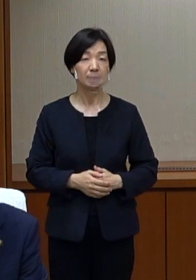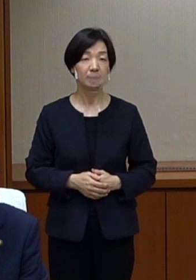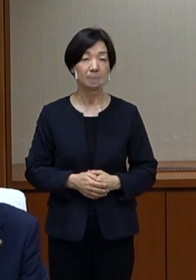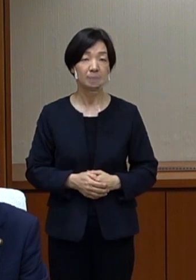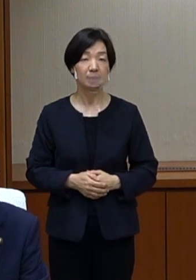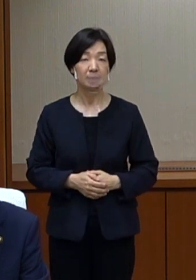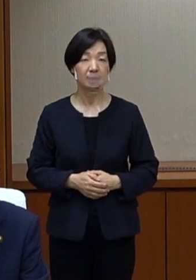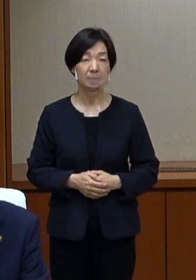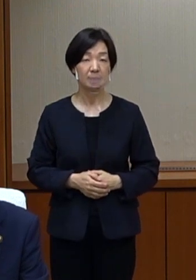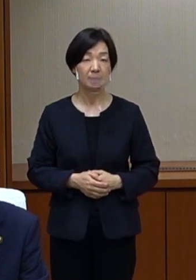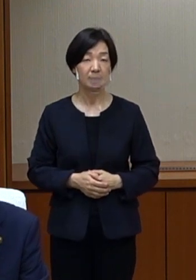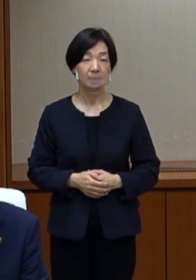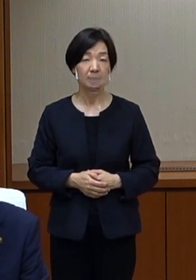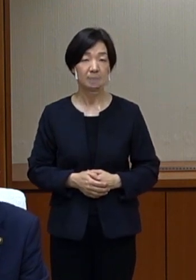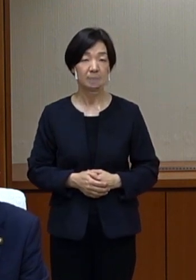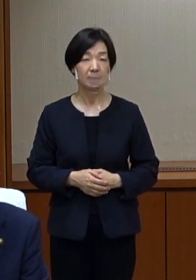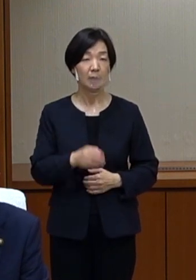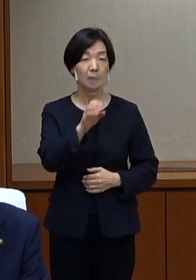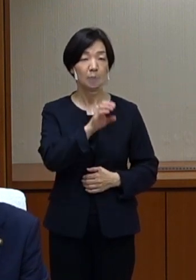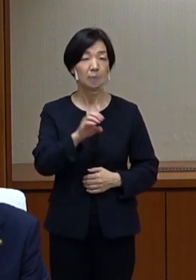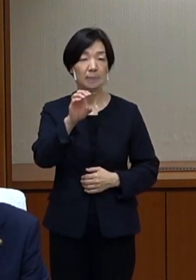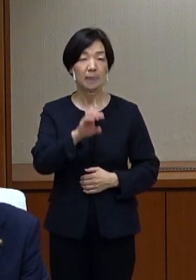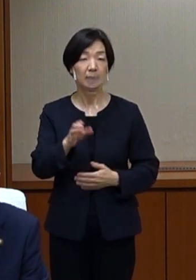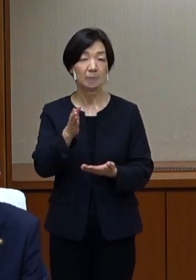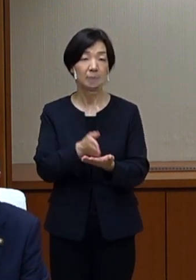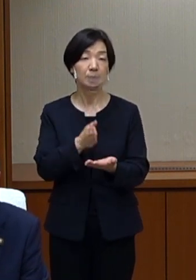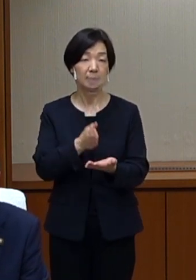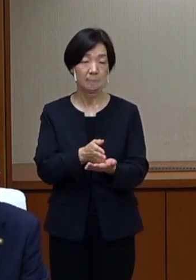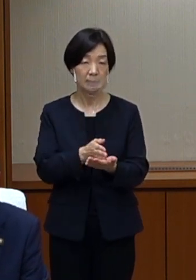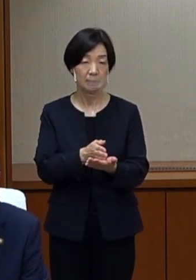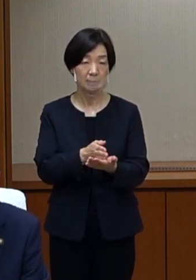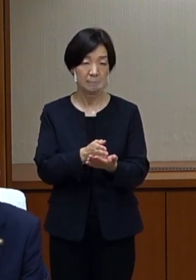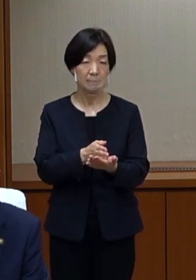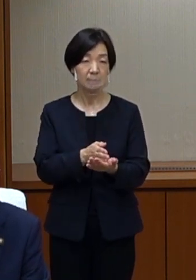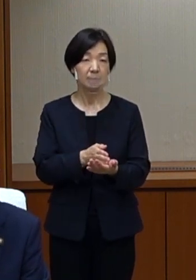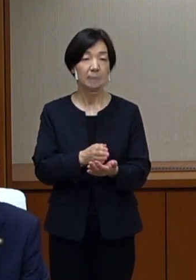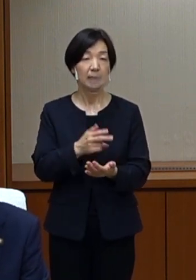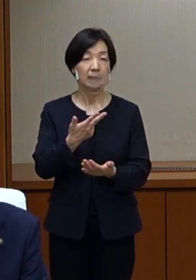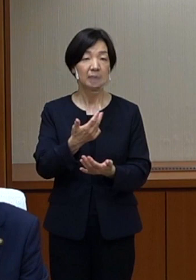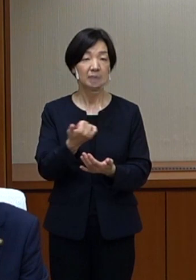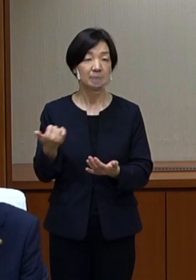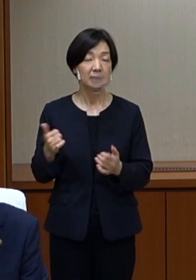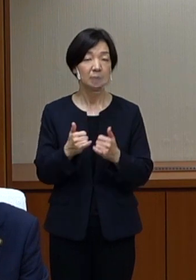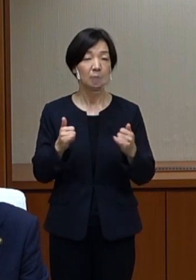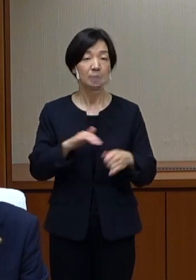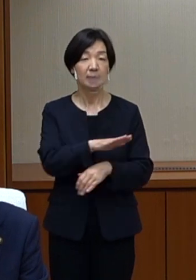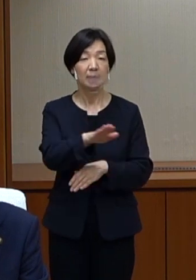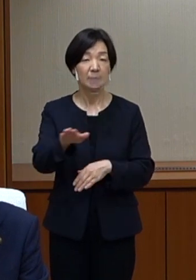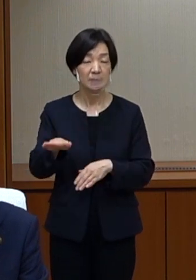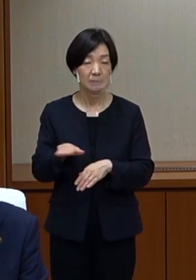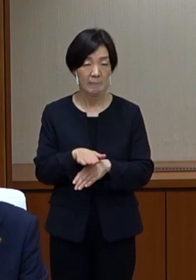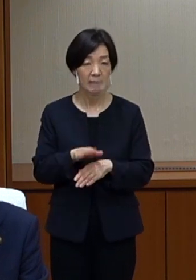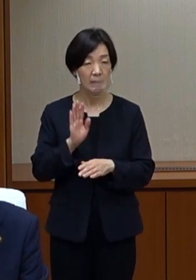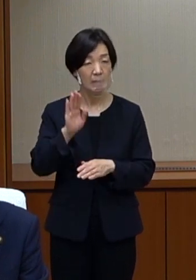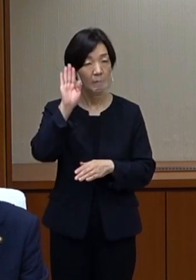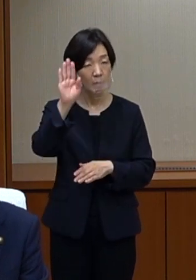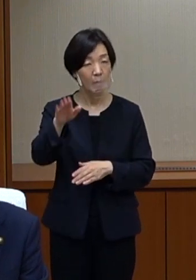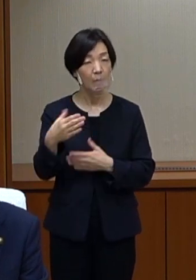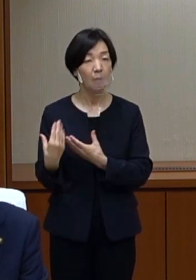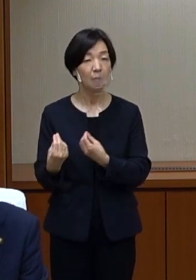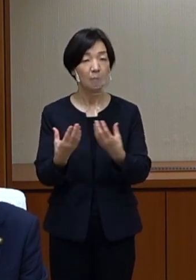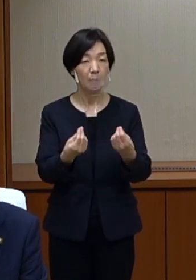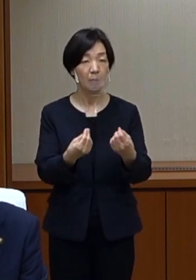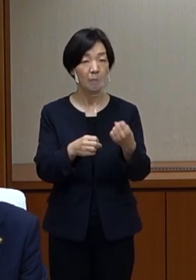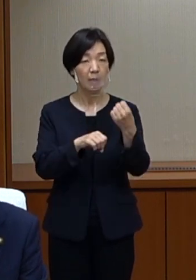。繰り返しになりますが、市民の皆様におかれましては、今後とも